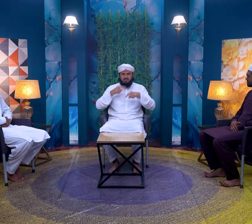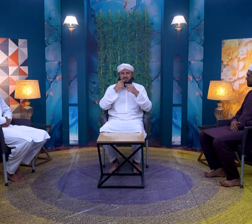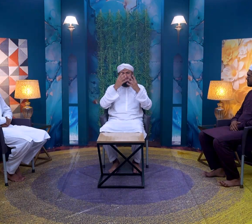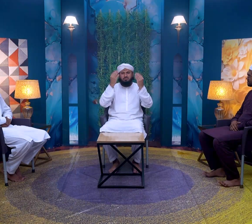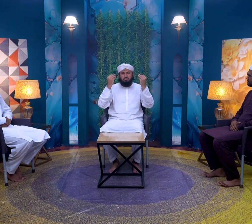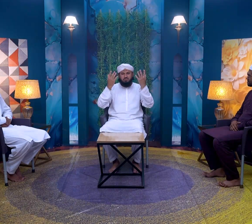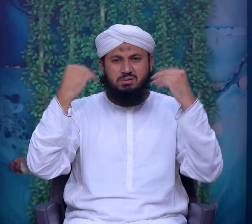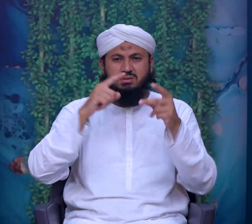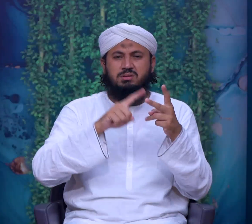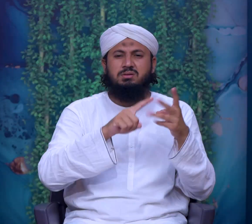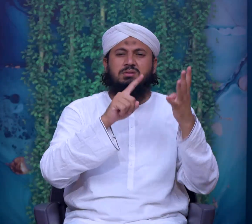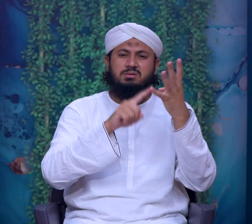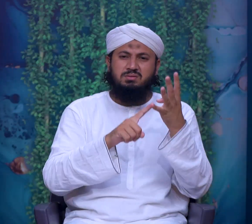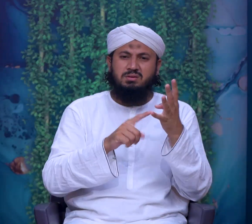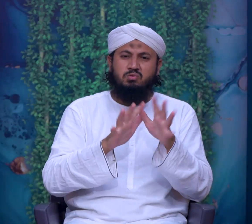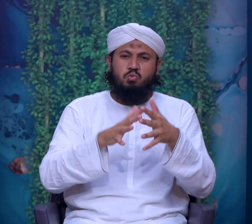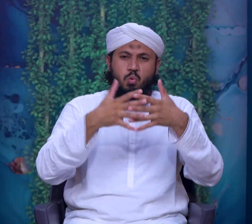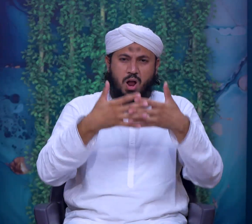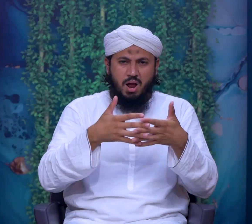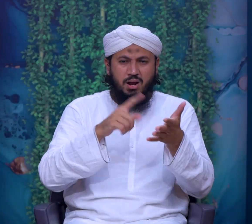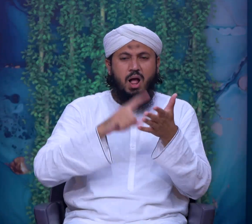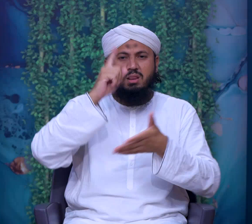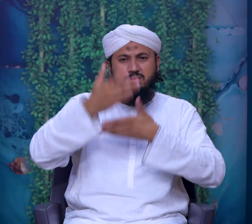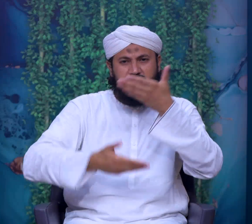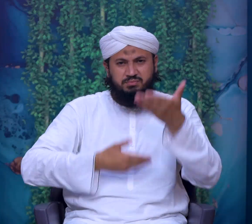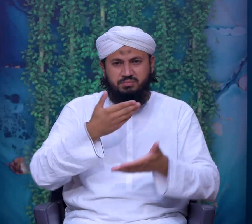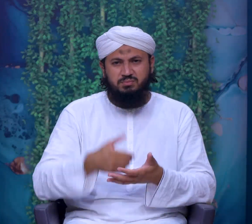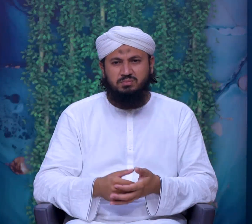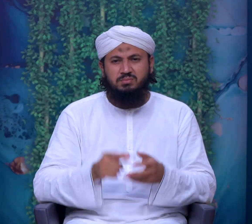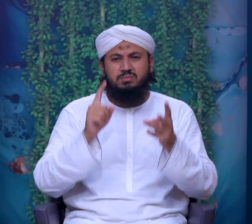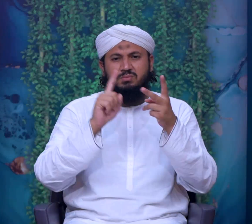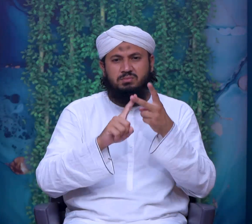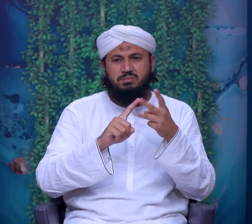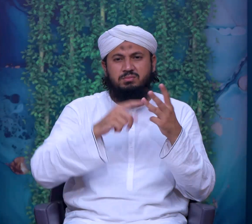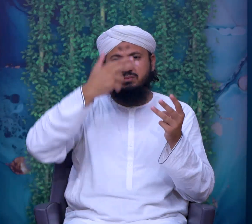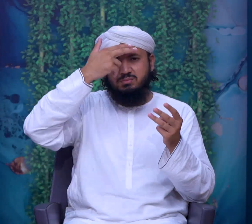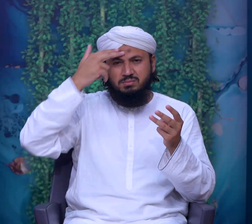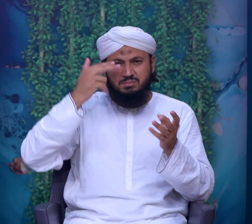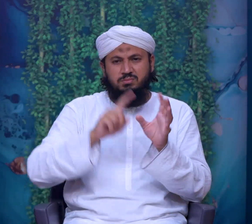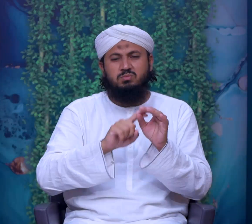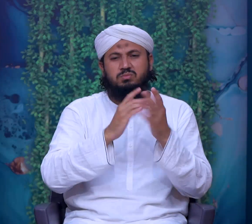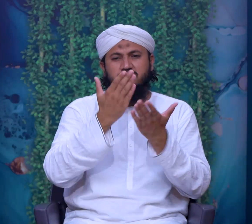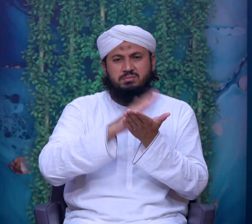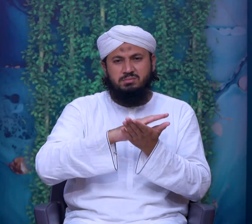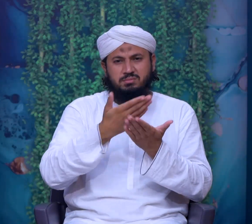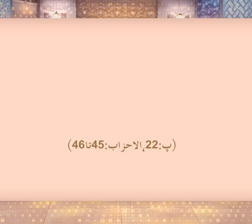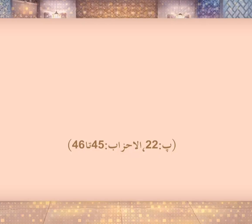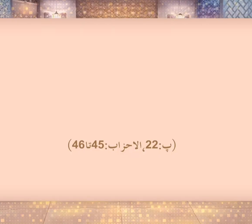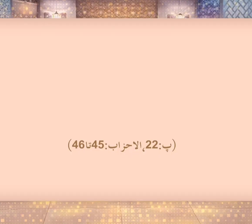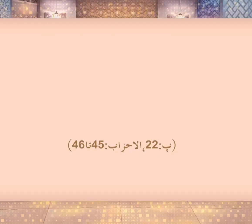کی ذات ہے، جبکہ پارہ 22 سورۃ الاحزاب آیت نمبر 45 اور 46 میں اللہ پاک ارشاد فرماتا ہے یا